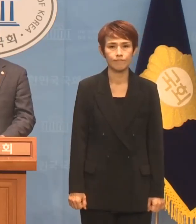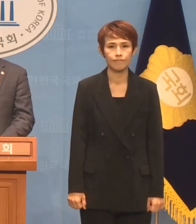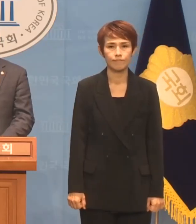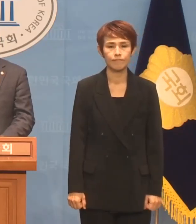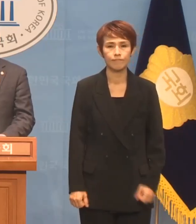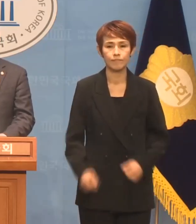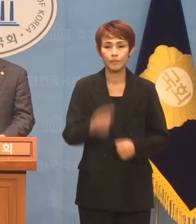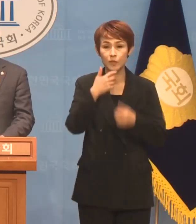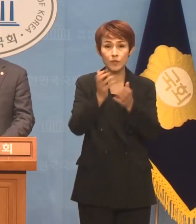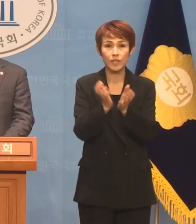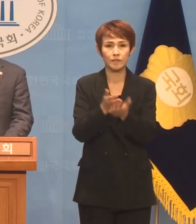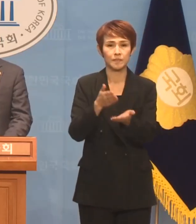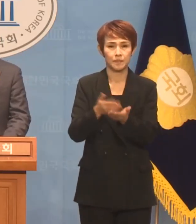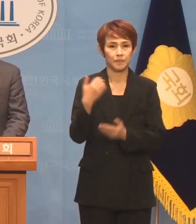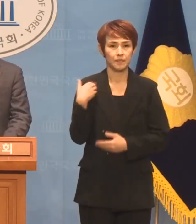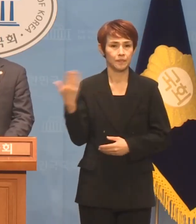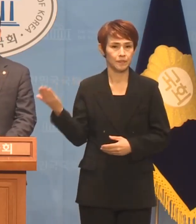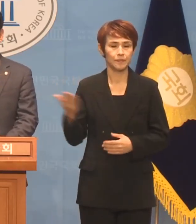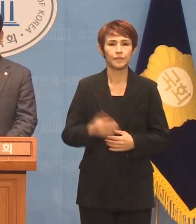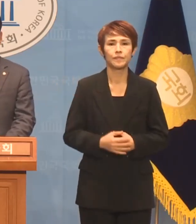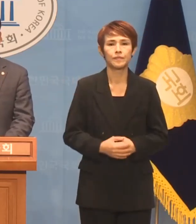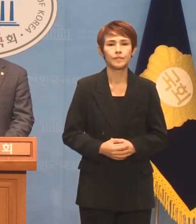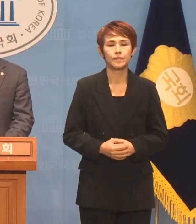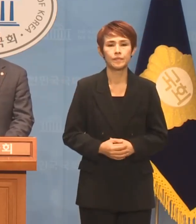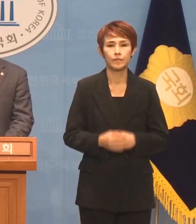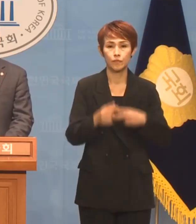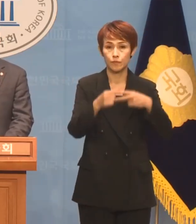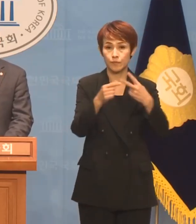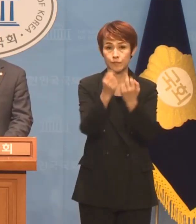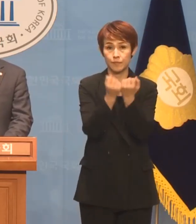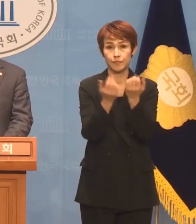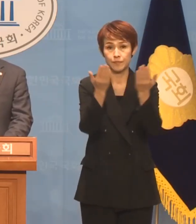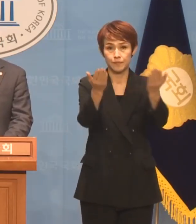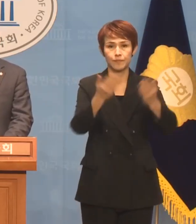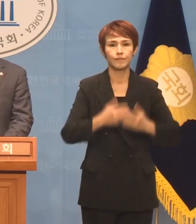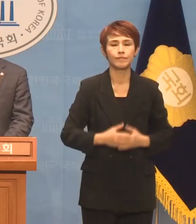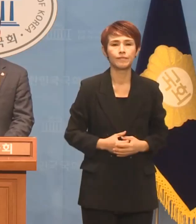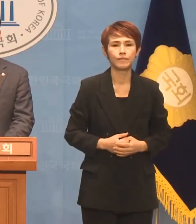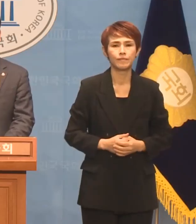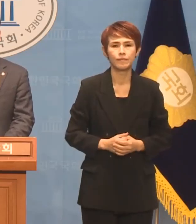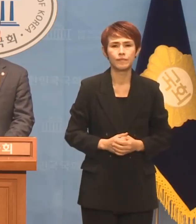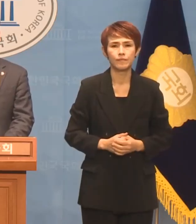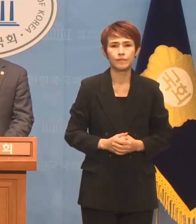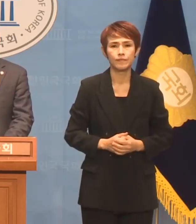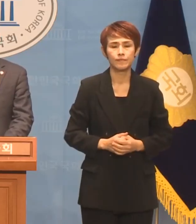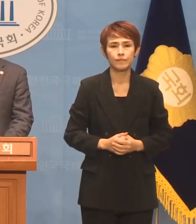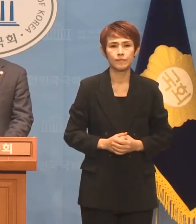예, 더불어민주당 원내대변인 윤종군입니다. 2건 브리핑하도록 하겠습니다.